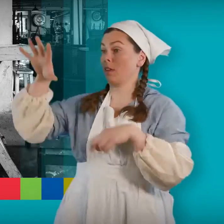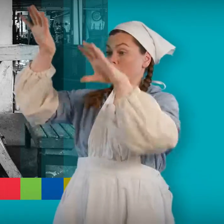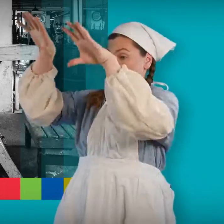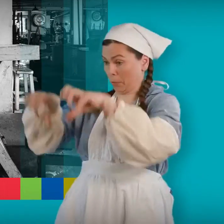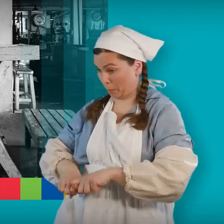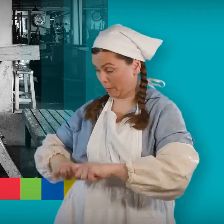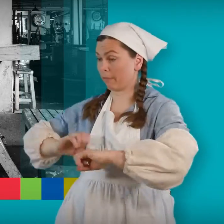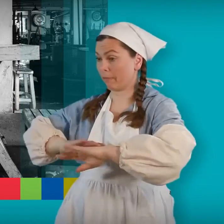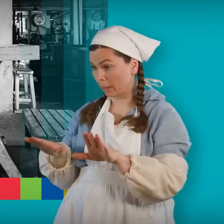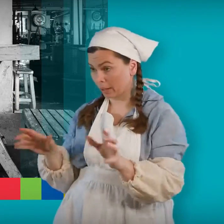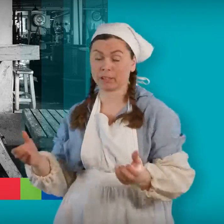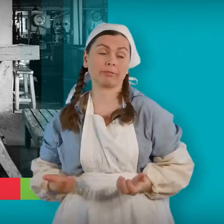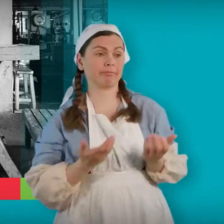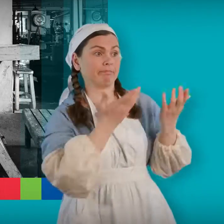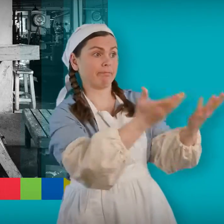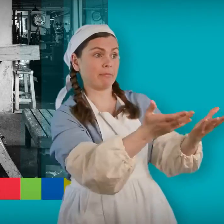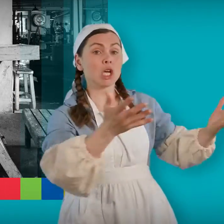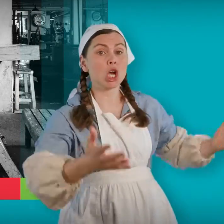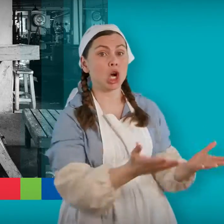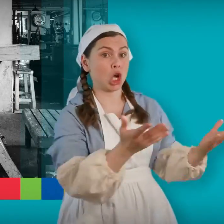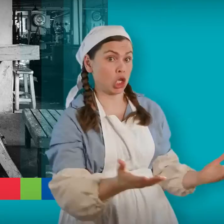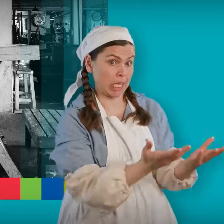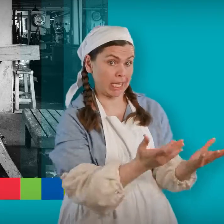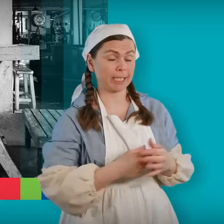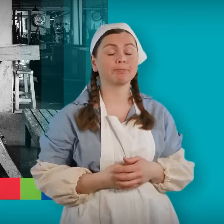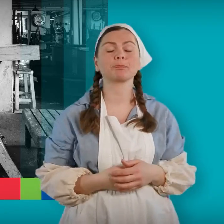Når hele ramma var full, så leverte jeg den videre til røyking.